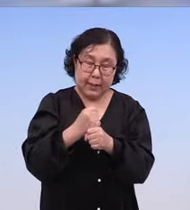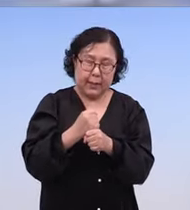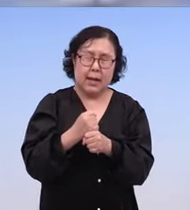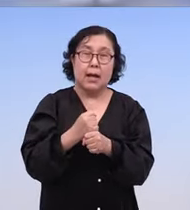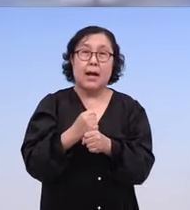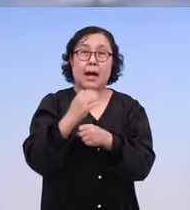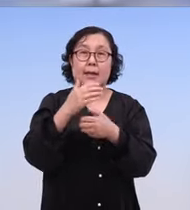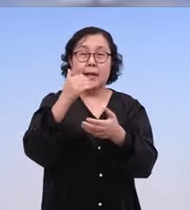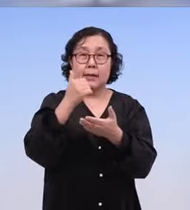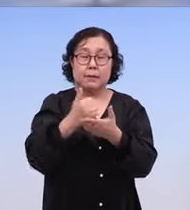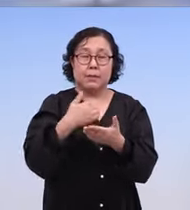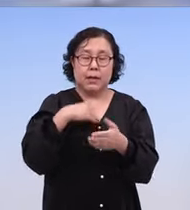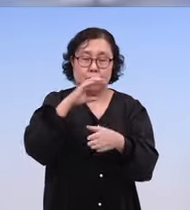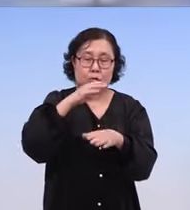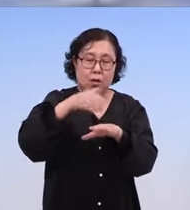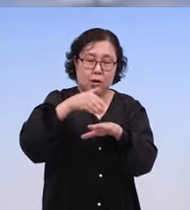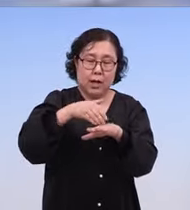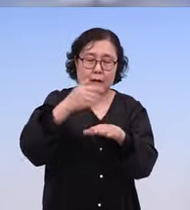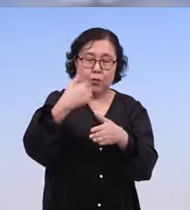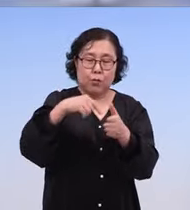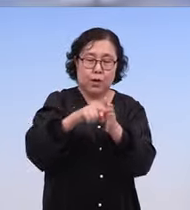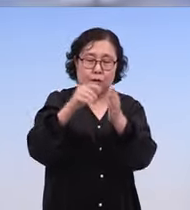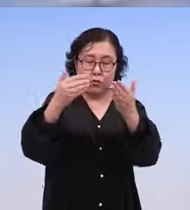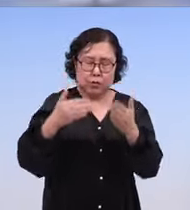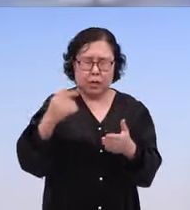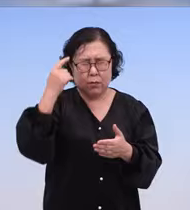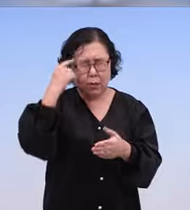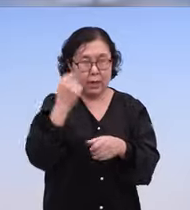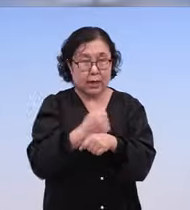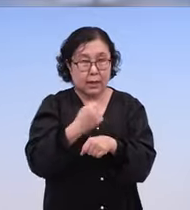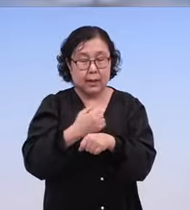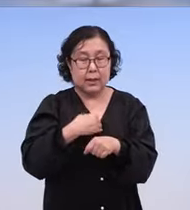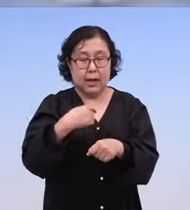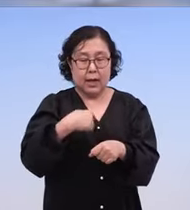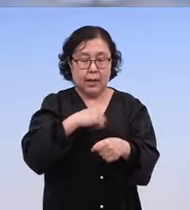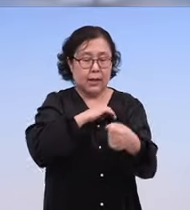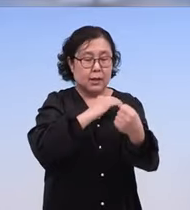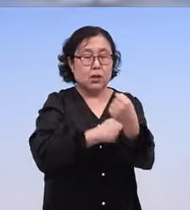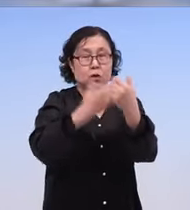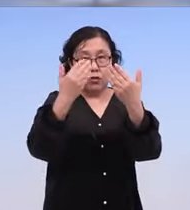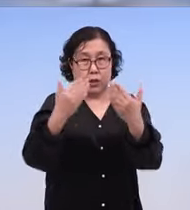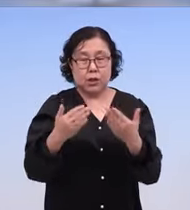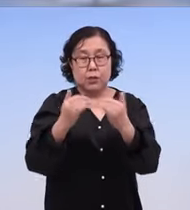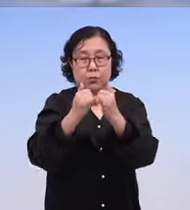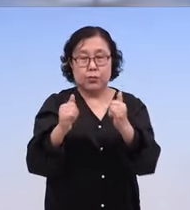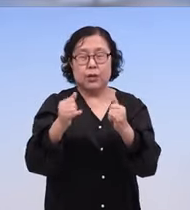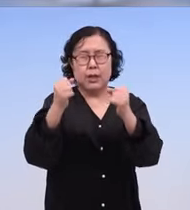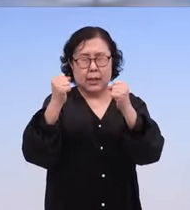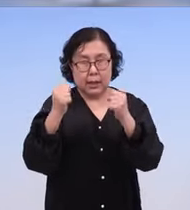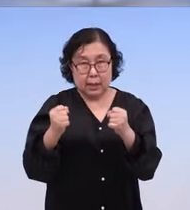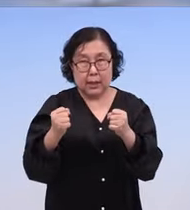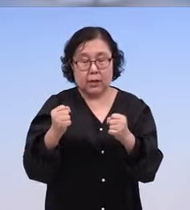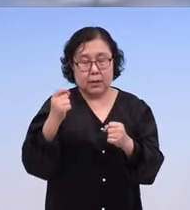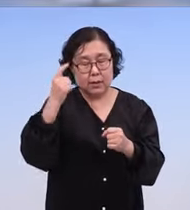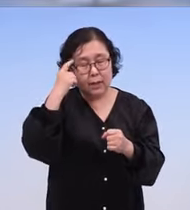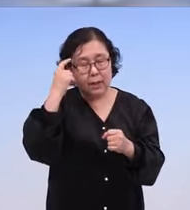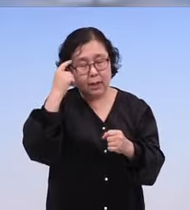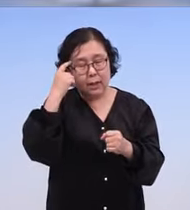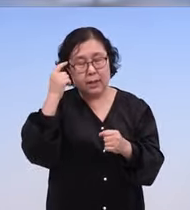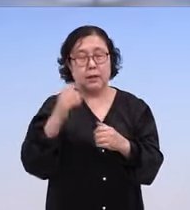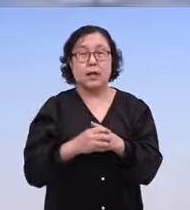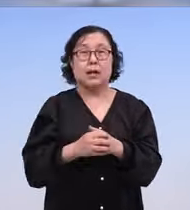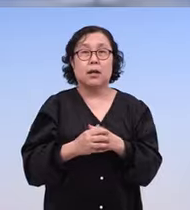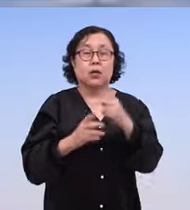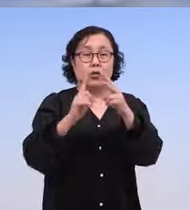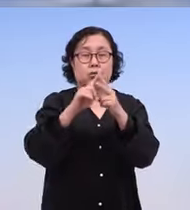훈련하는 도구로 하나님이 주셨다고 난 이거 수용하겠다. 그리고 내게 능력 주시는 분이 계시다는 걸 인식하며 살아가야 되겠다.